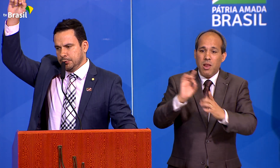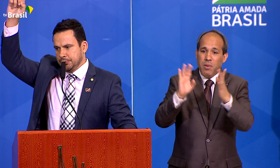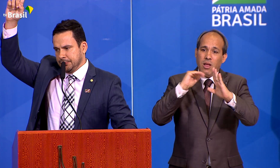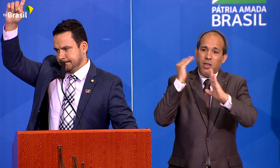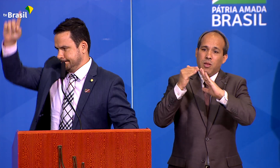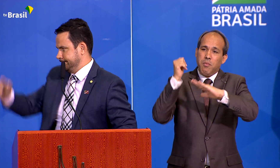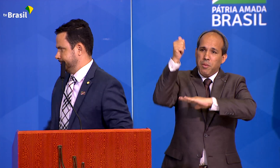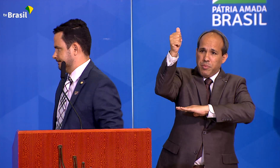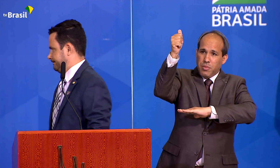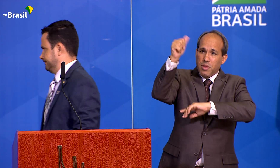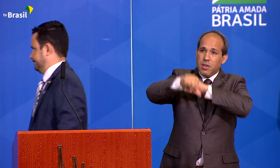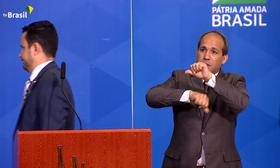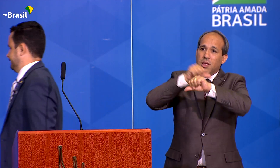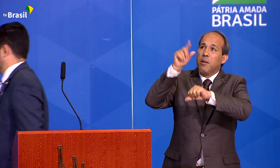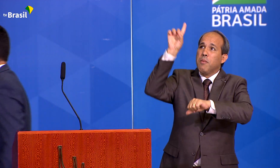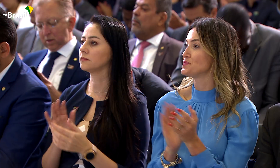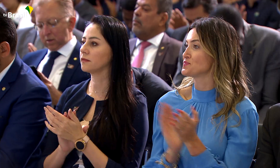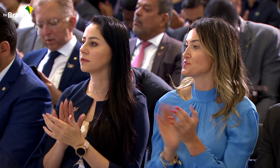Deus acima de todos